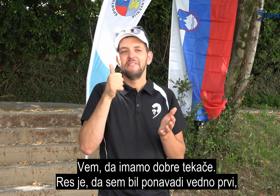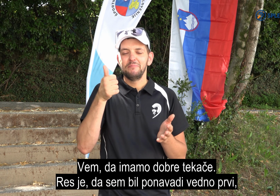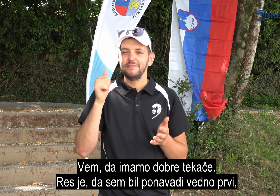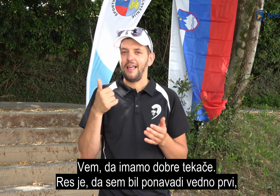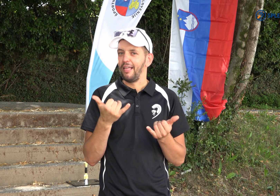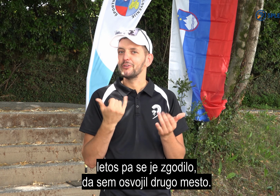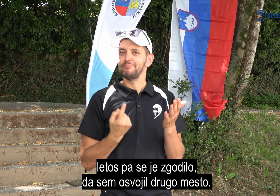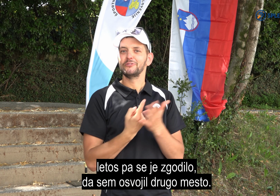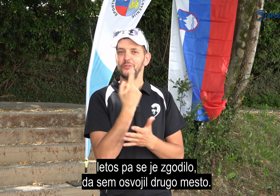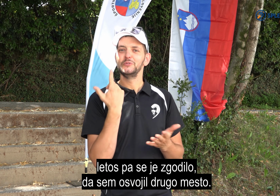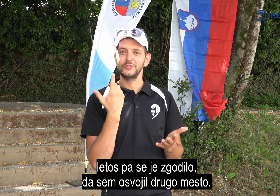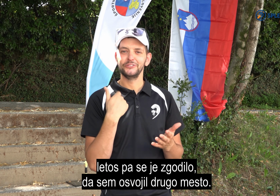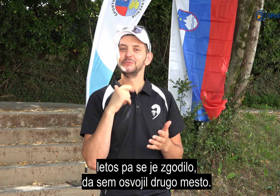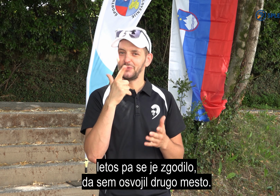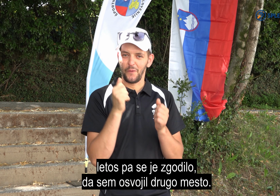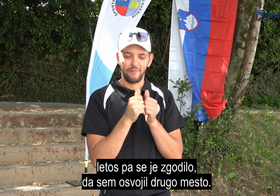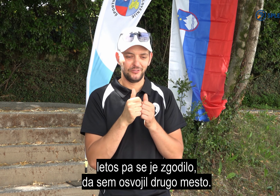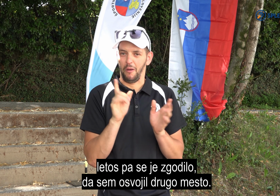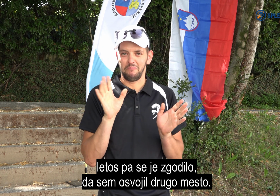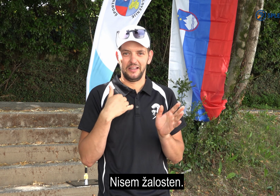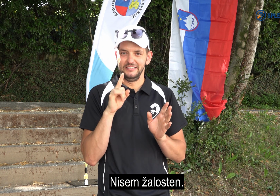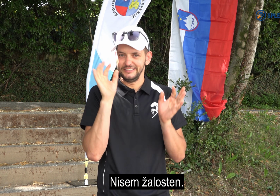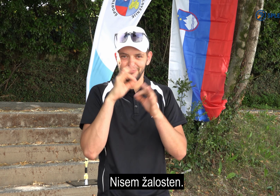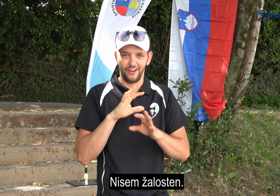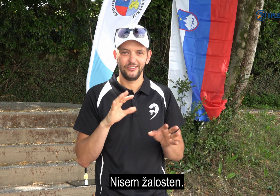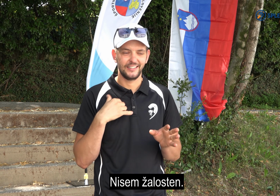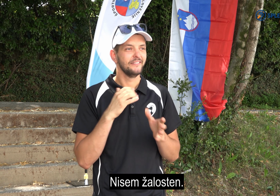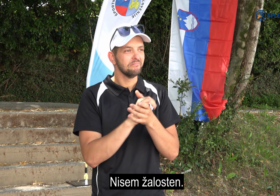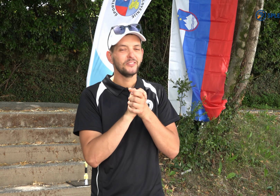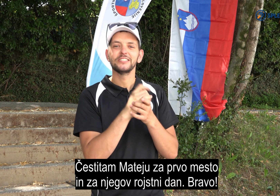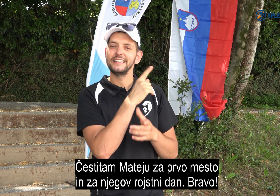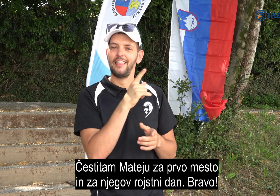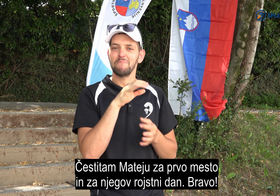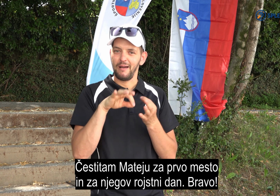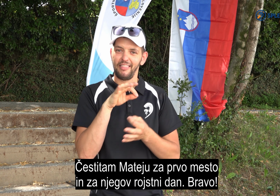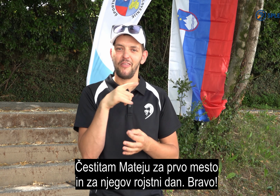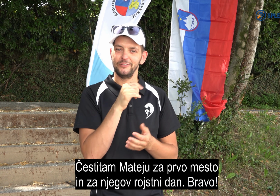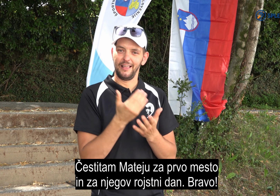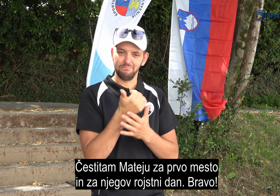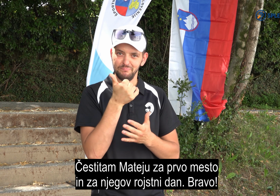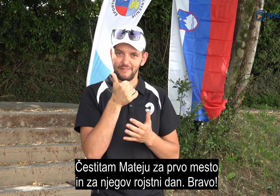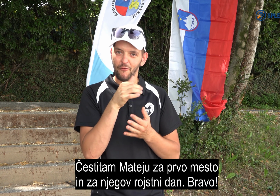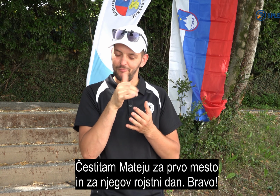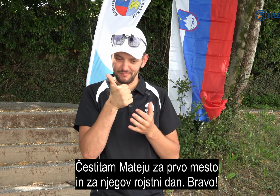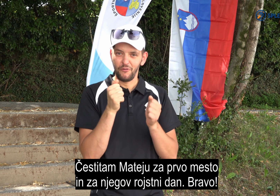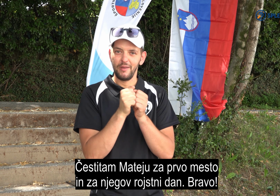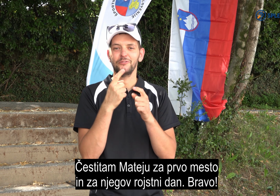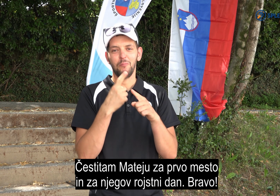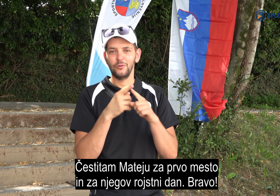ponavadi vedno prvi, letos pa se je zgodilo, da sem osvojil drugo mesto. Nisem žalosten. Čestitam Mateju za